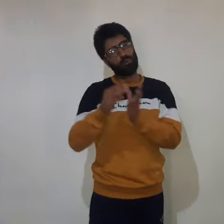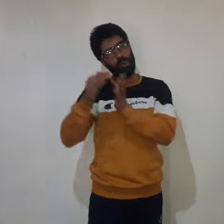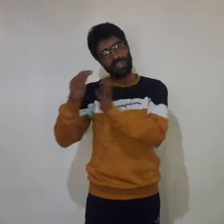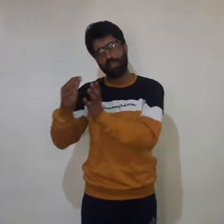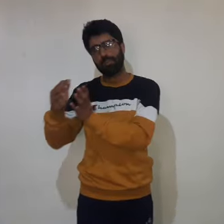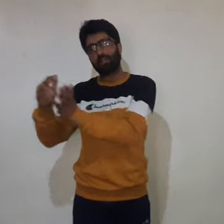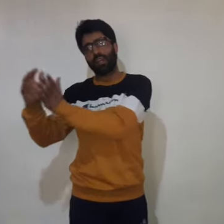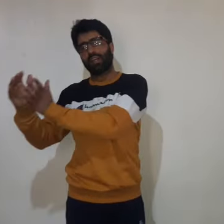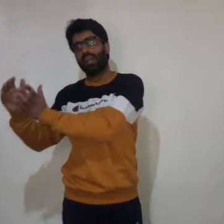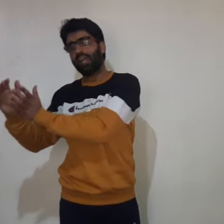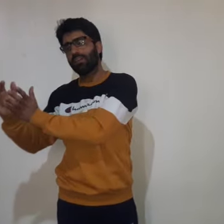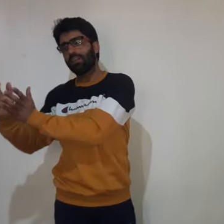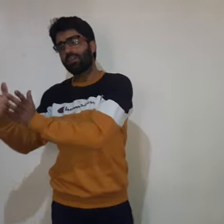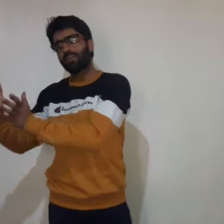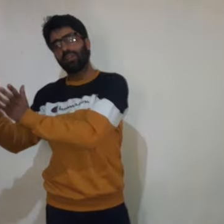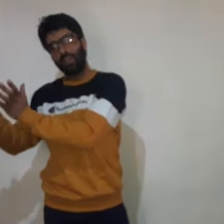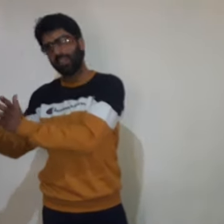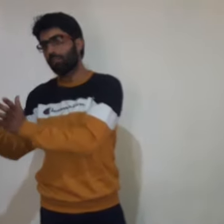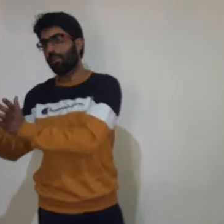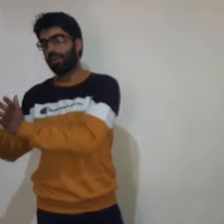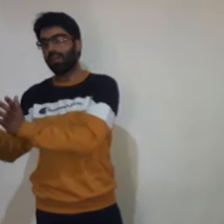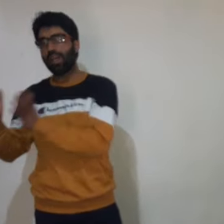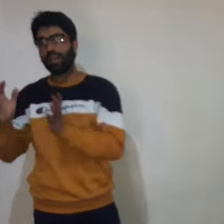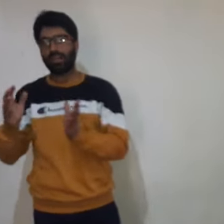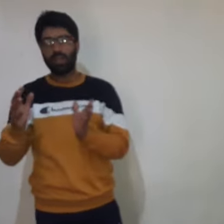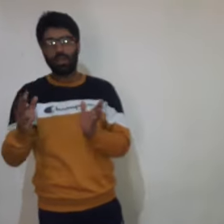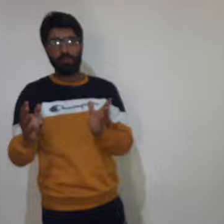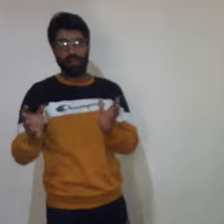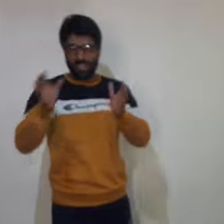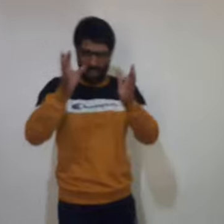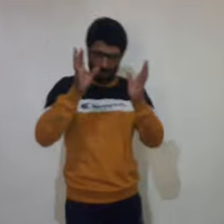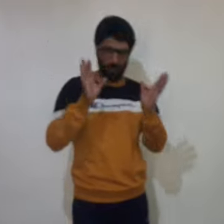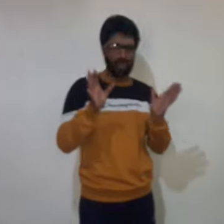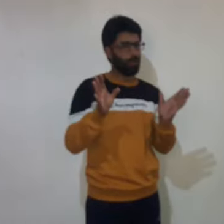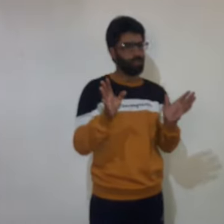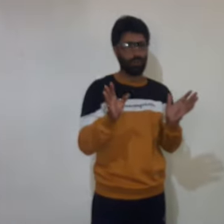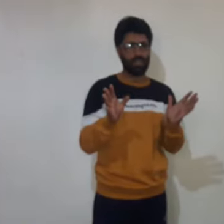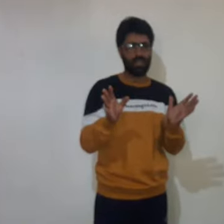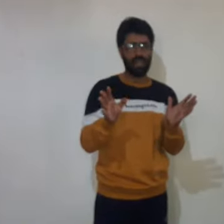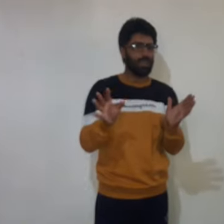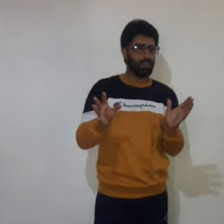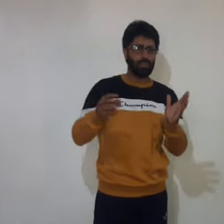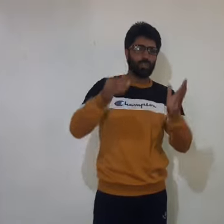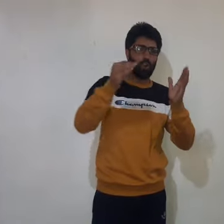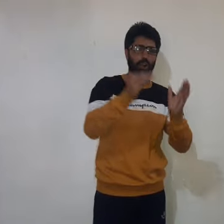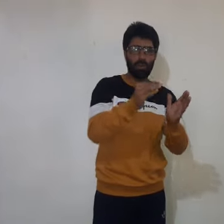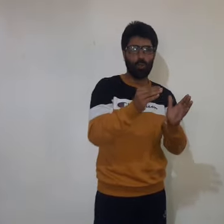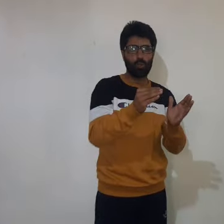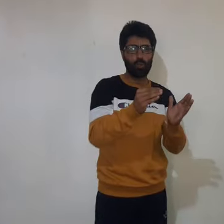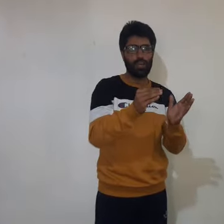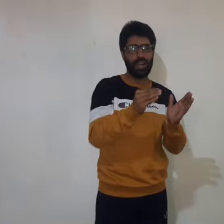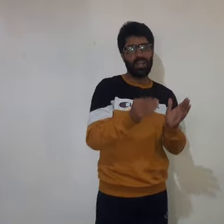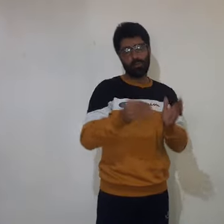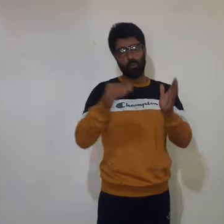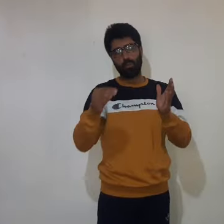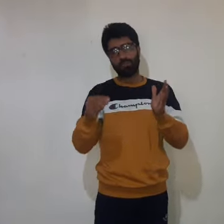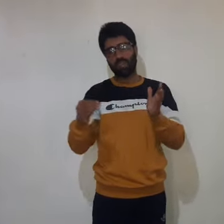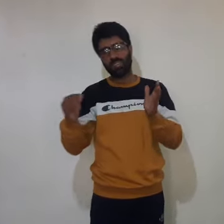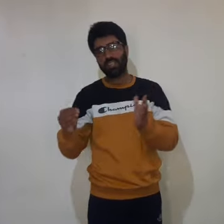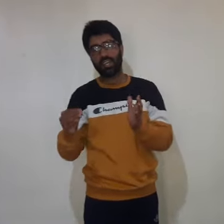वही सिम्टम्स लग रहे हैं इसमें भी, लेकिन परेशान होने की कोई जरूरत नहीं है। किसी को कॉमन कोल्ड होता है तो वो डर जाता है